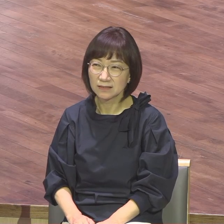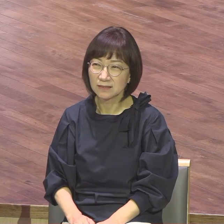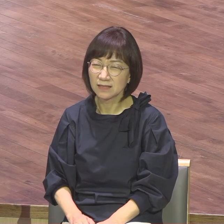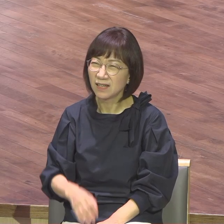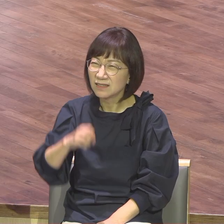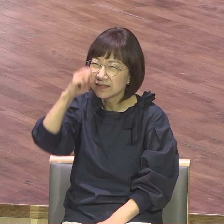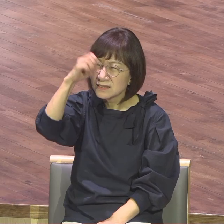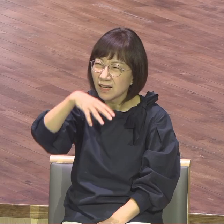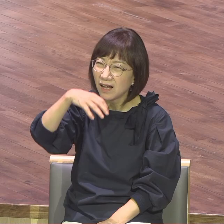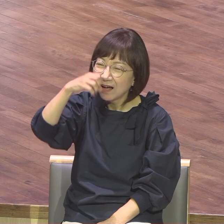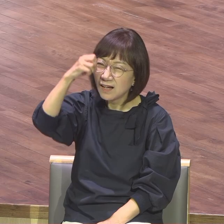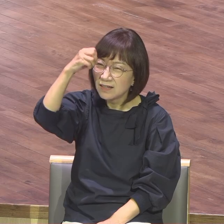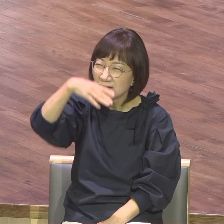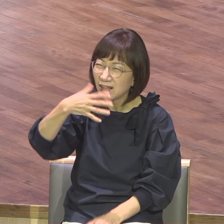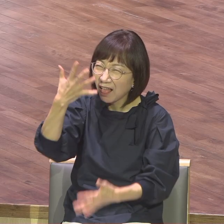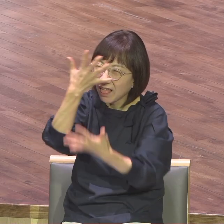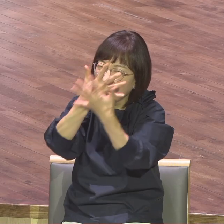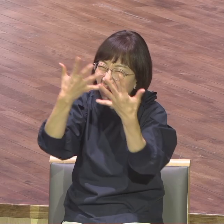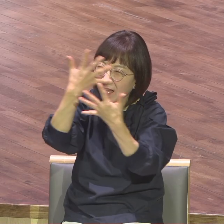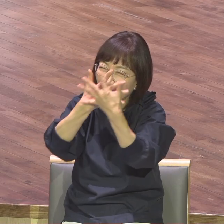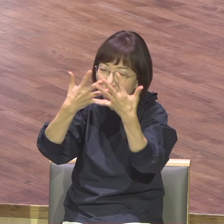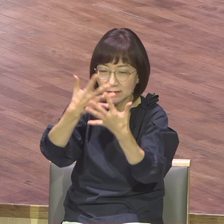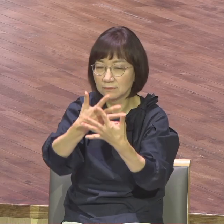막연한 구름 잡습니까?